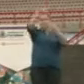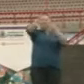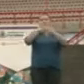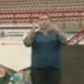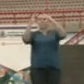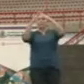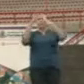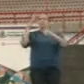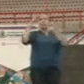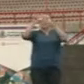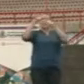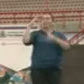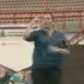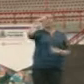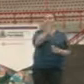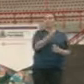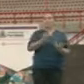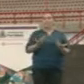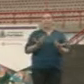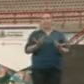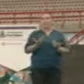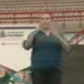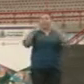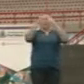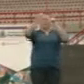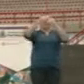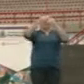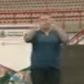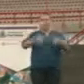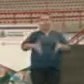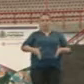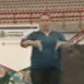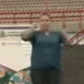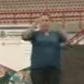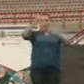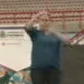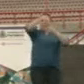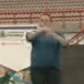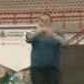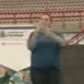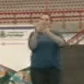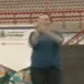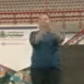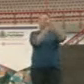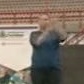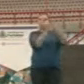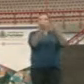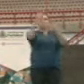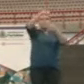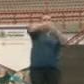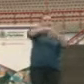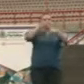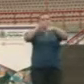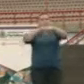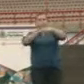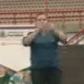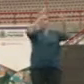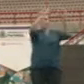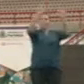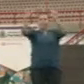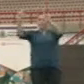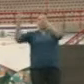uma coisa tão linda que a igreja em si, o prédio já era a obra. Aí dentro do prédio, os vitrais, os